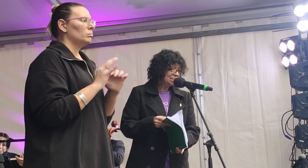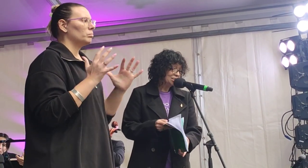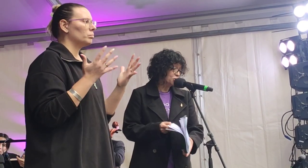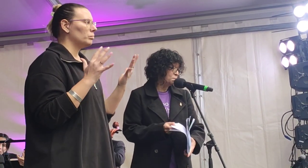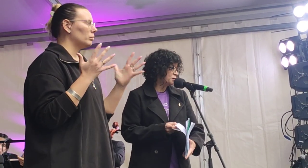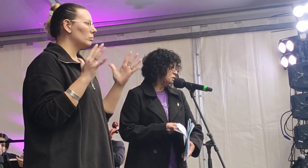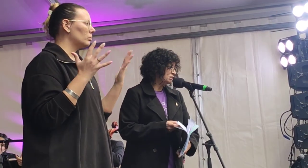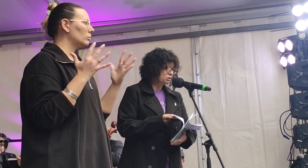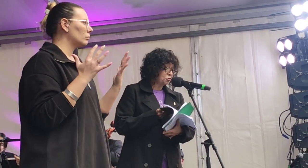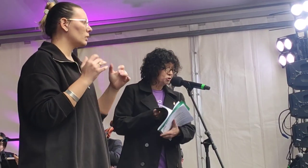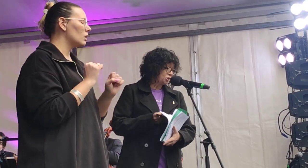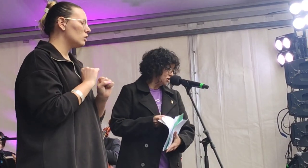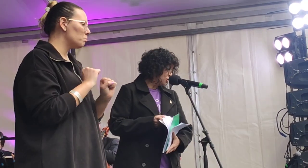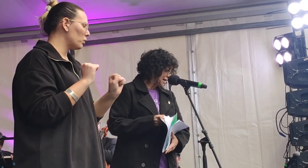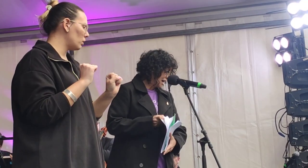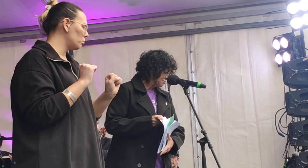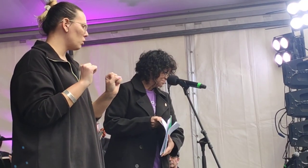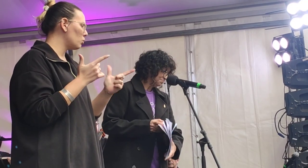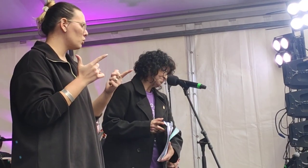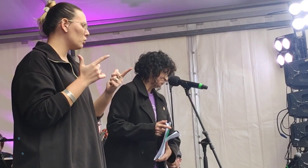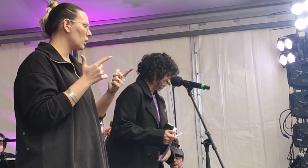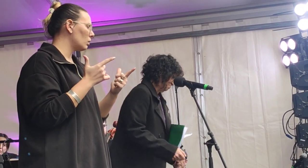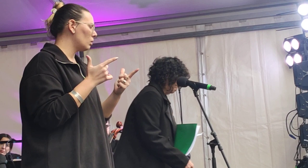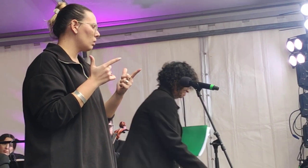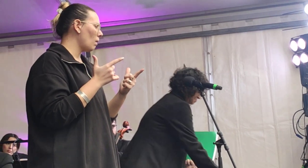Si nos permiten, no lo tengo acá.